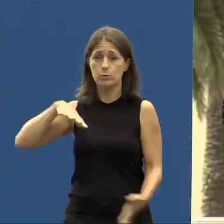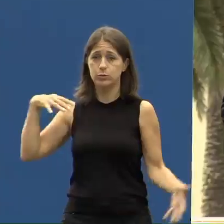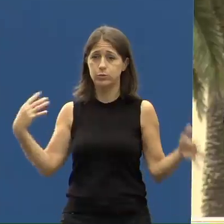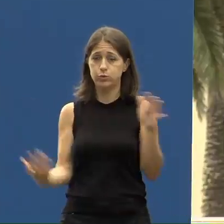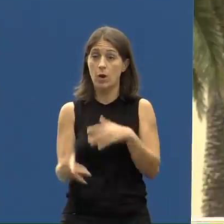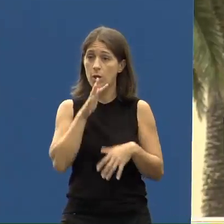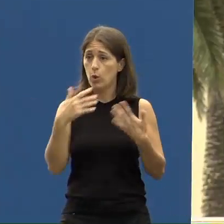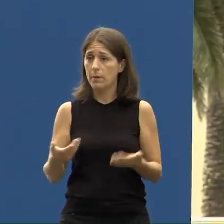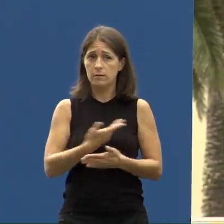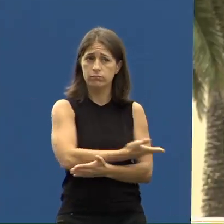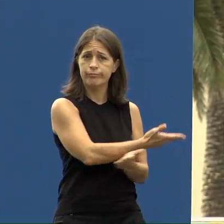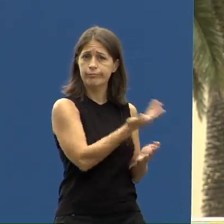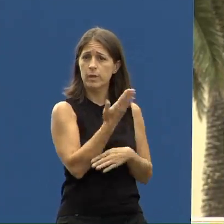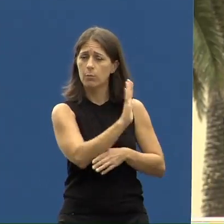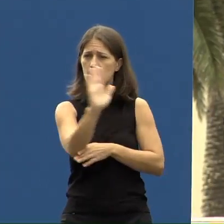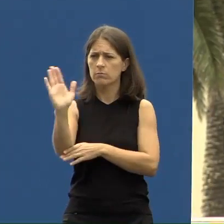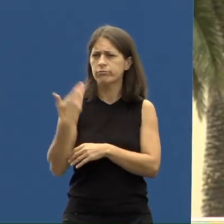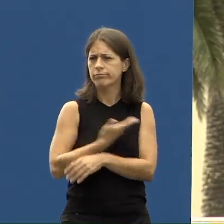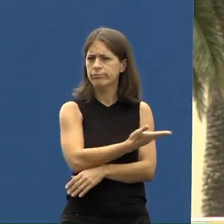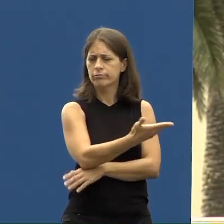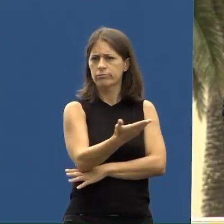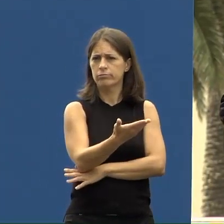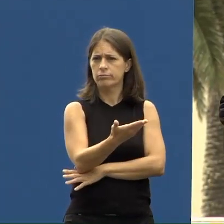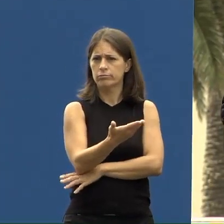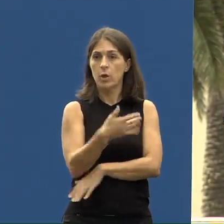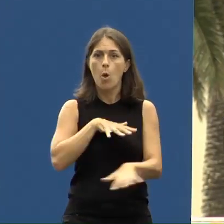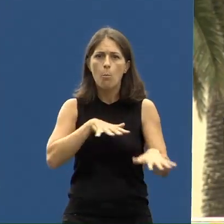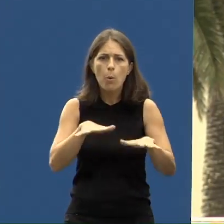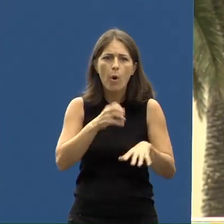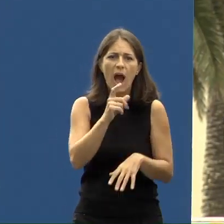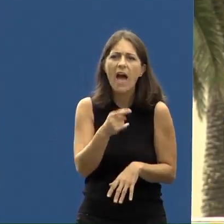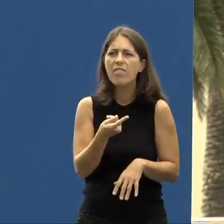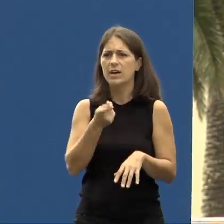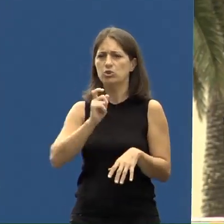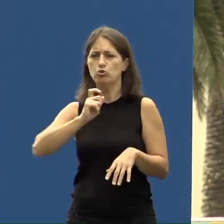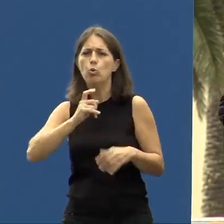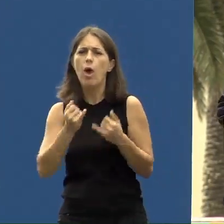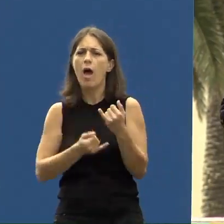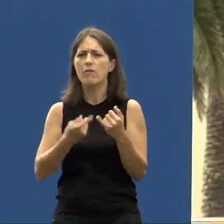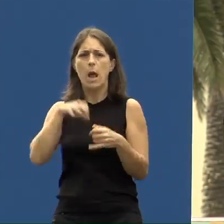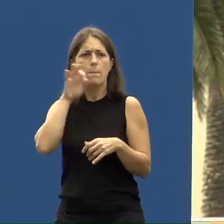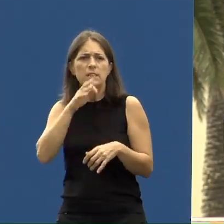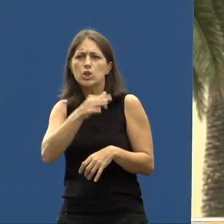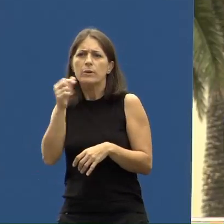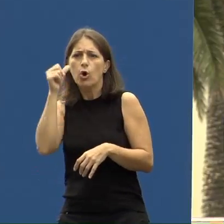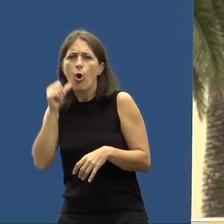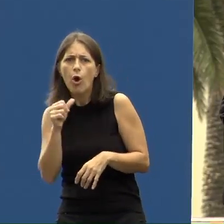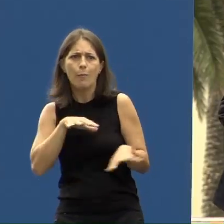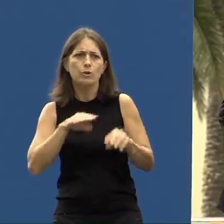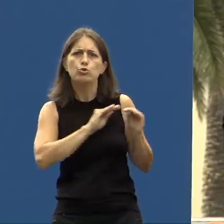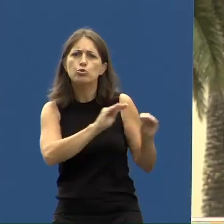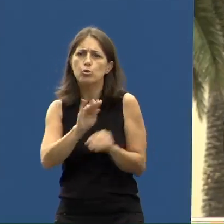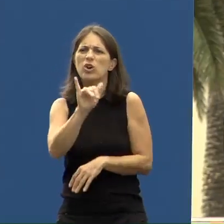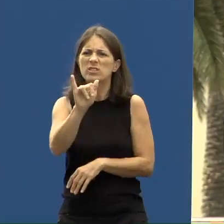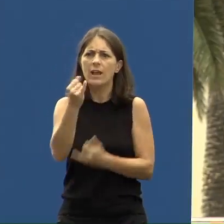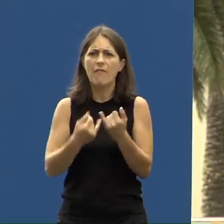que hoxe están aquí representados na palestra. O movemento de Ada, o movemento de Xulio, o movemento de Martiño e o de Jorge, sí, todos en